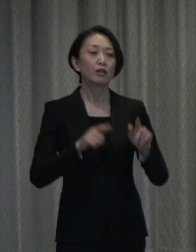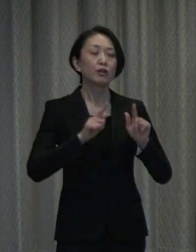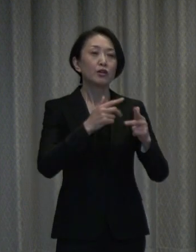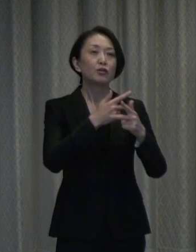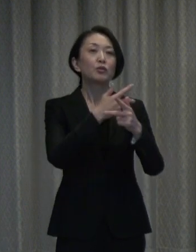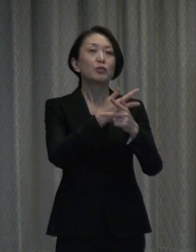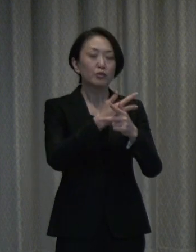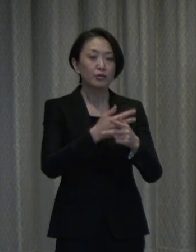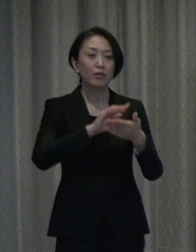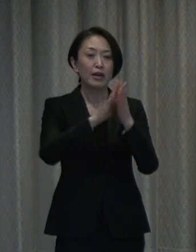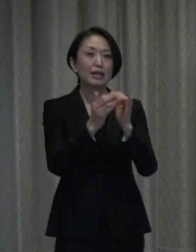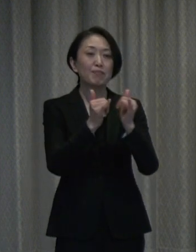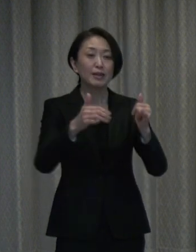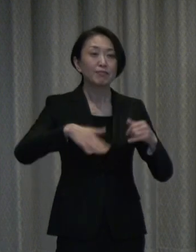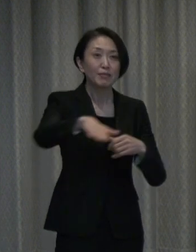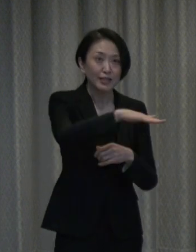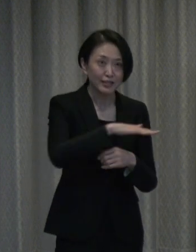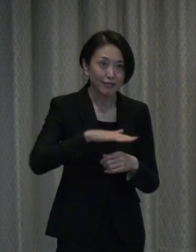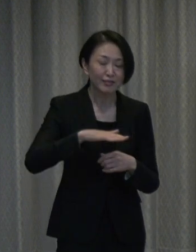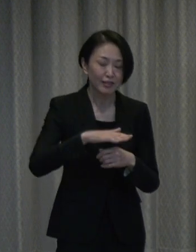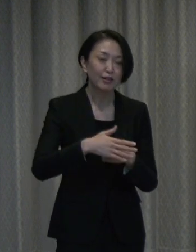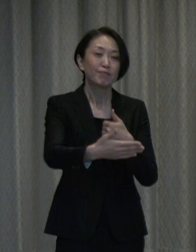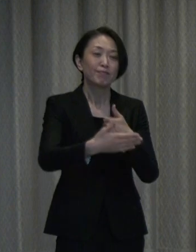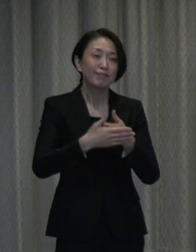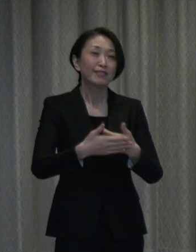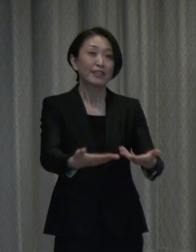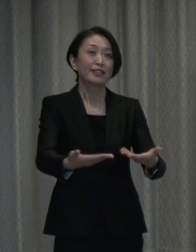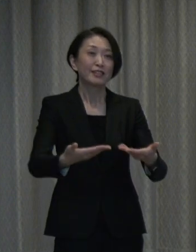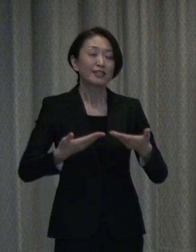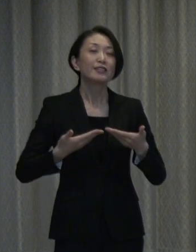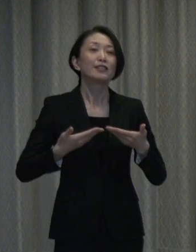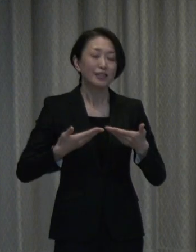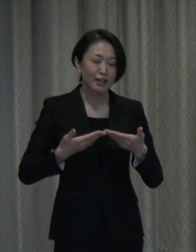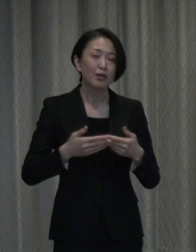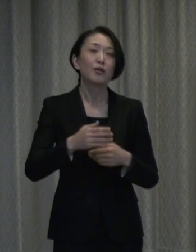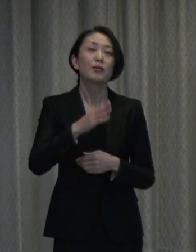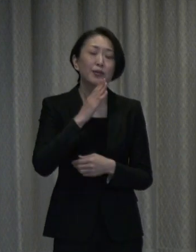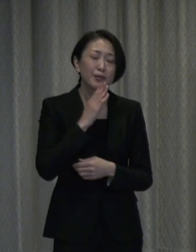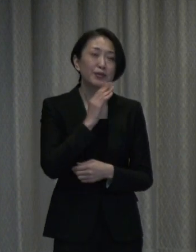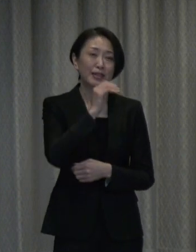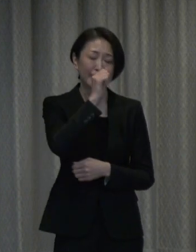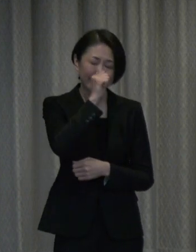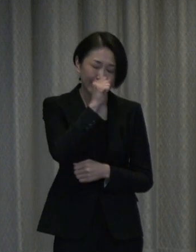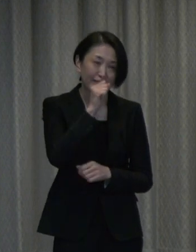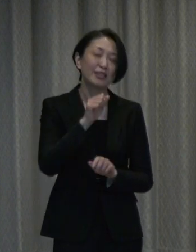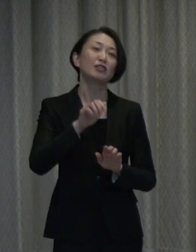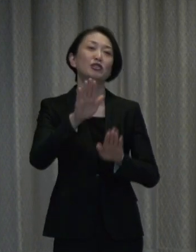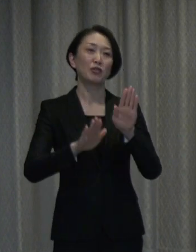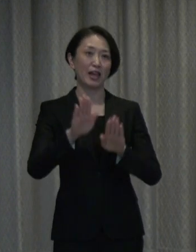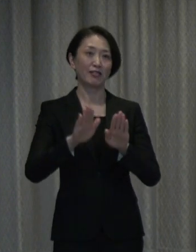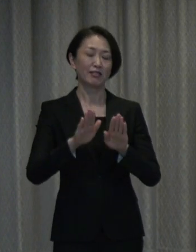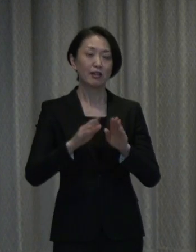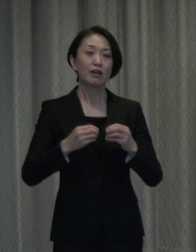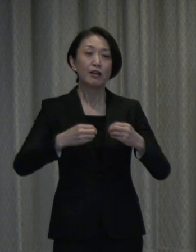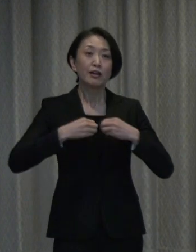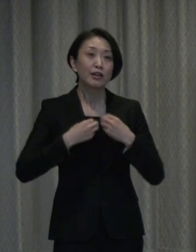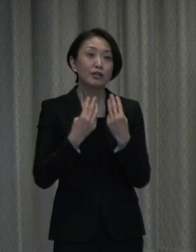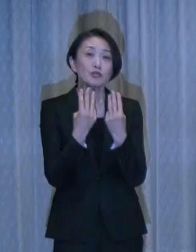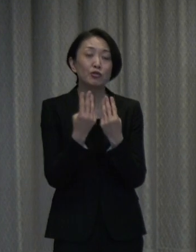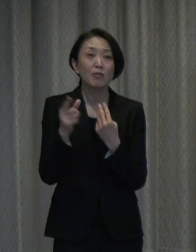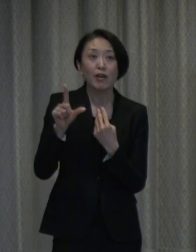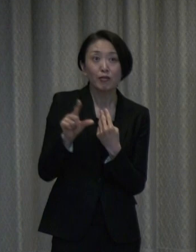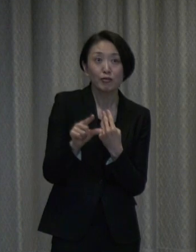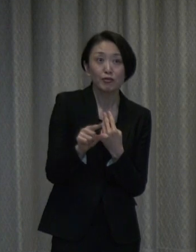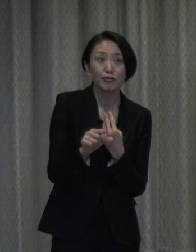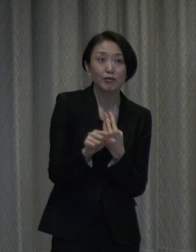の県民の皆様、皆さん協力してくださいまして非常にいい形で、患者数が減ってきて小康